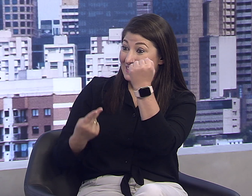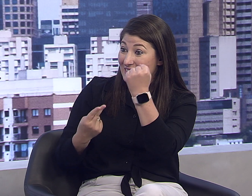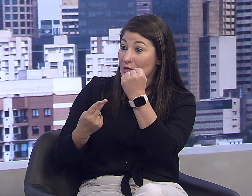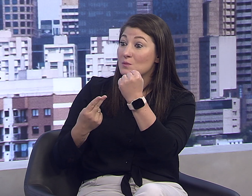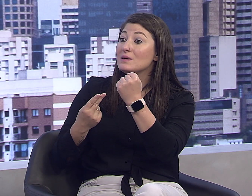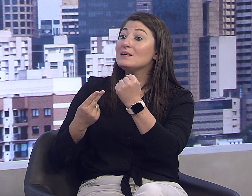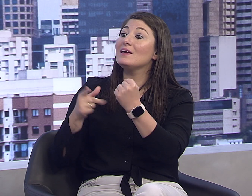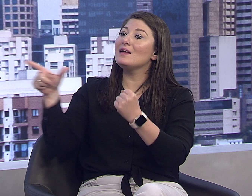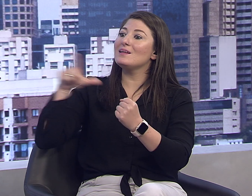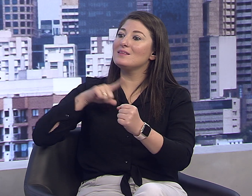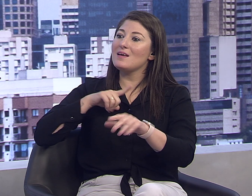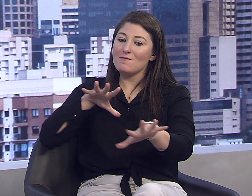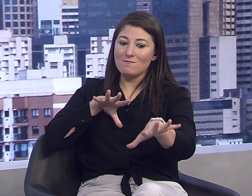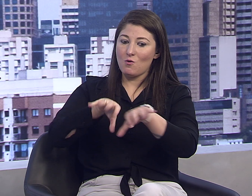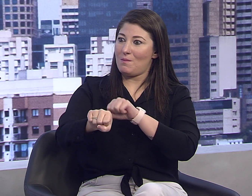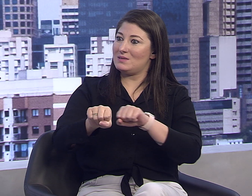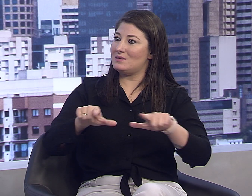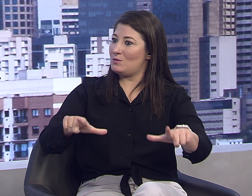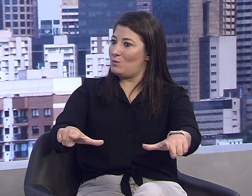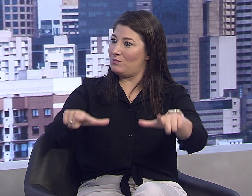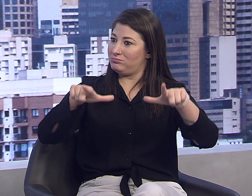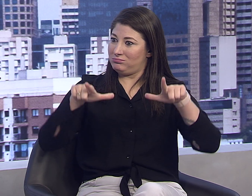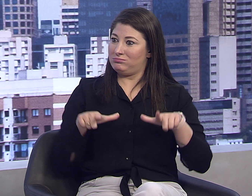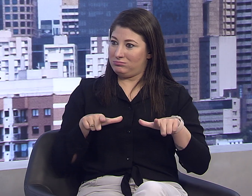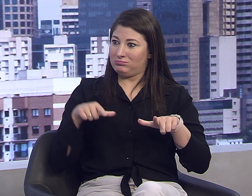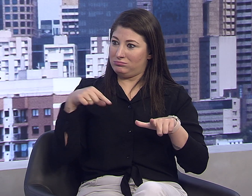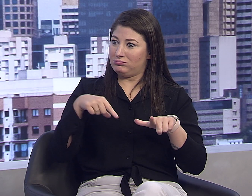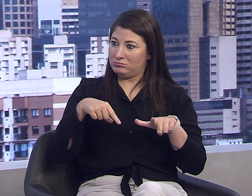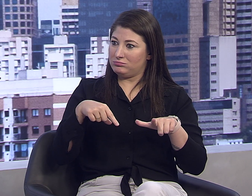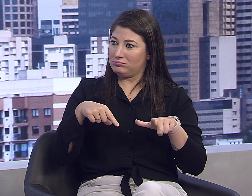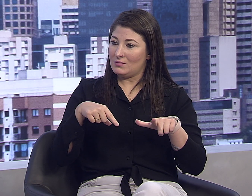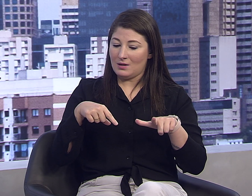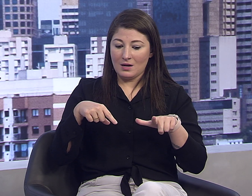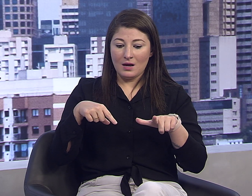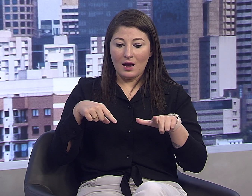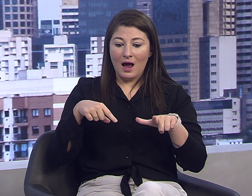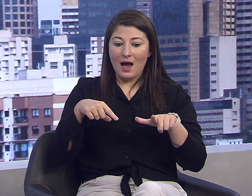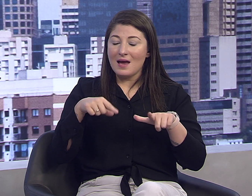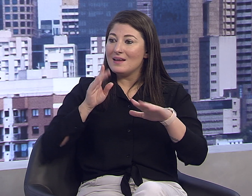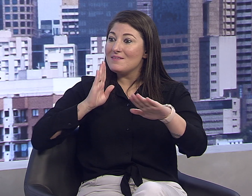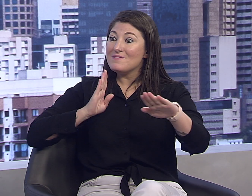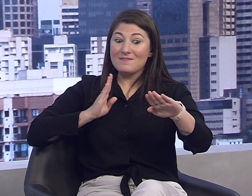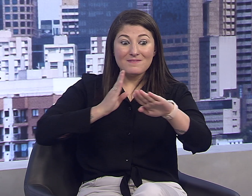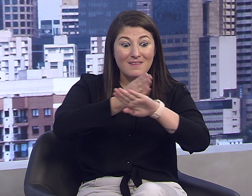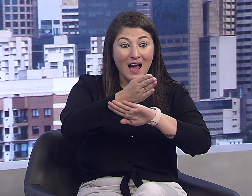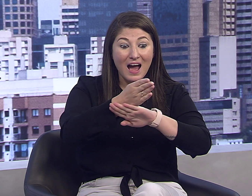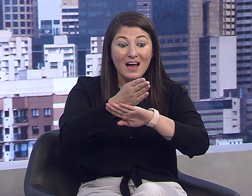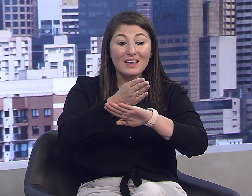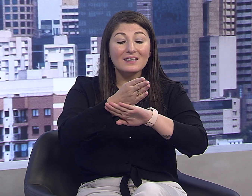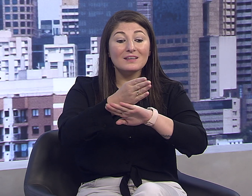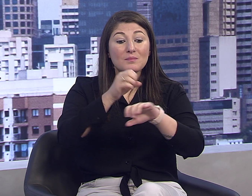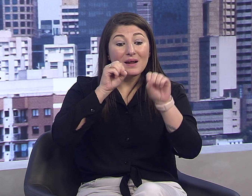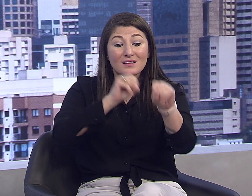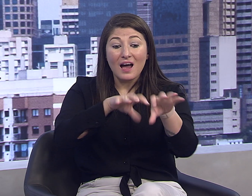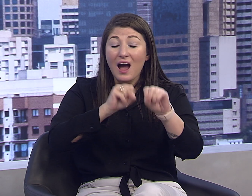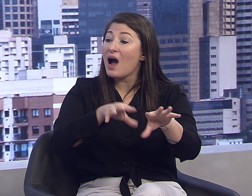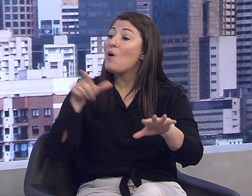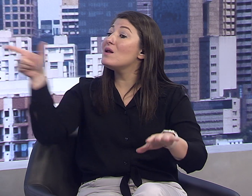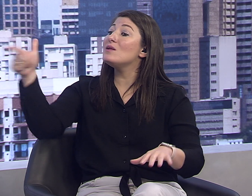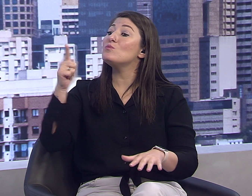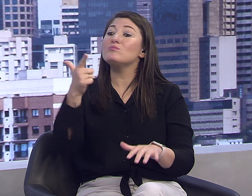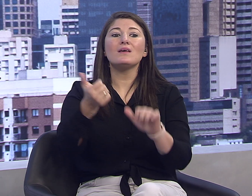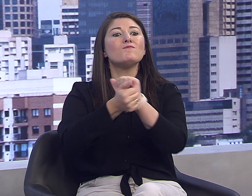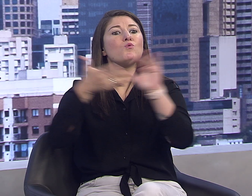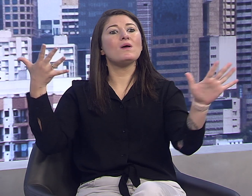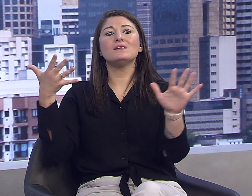Porque, às vezes, é um professor que tem uma certificação, tem uma formação, porém,